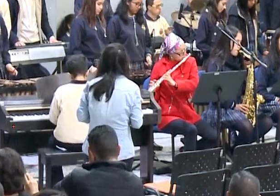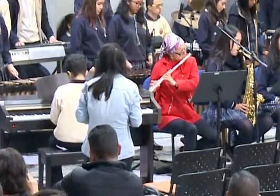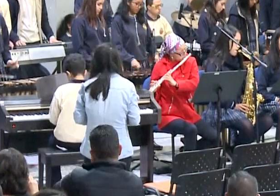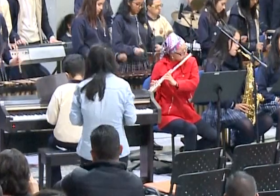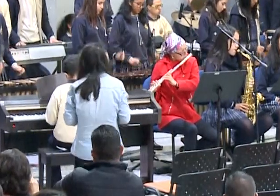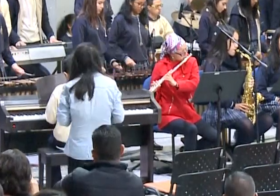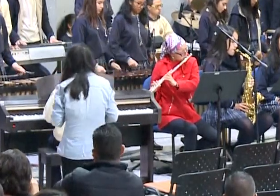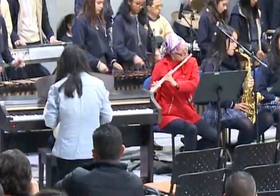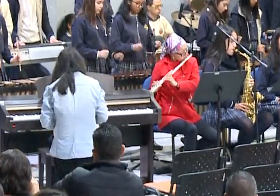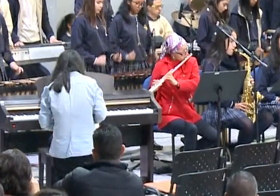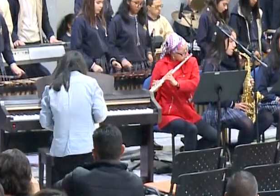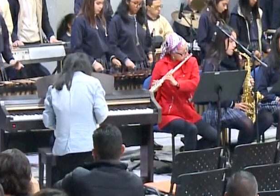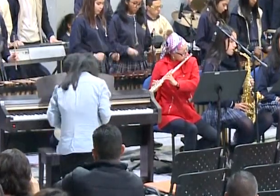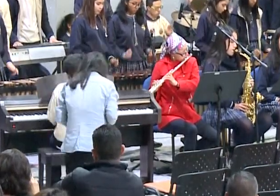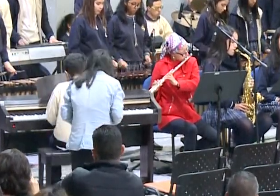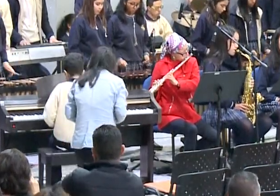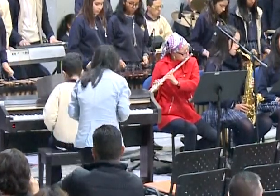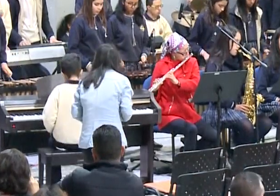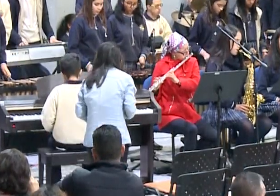y